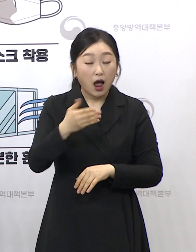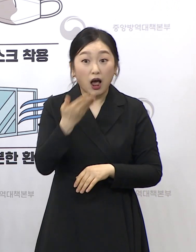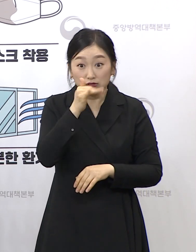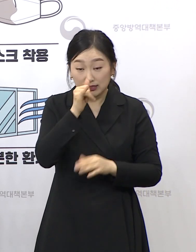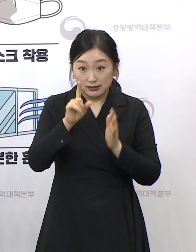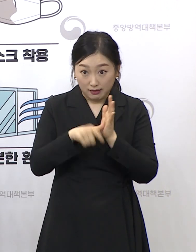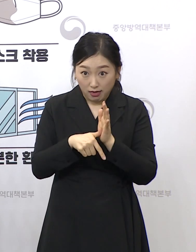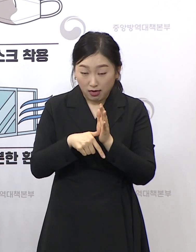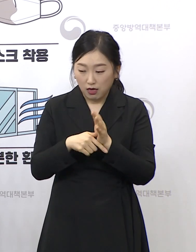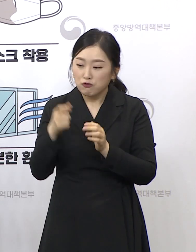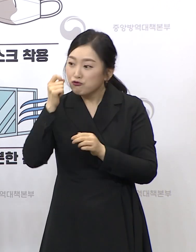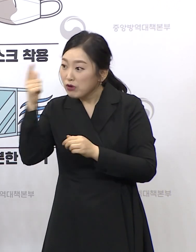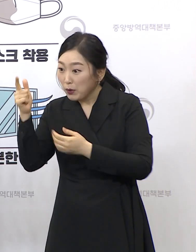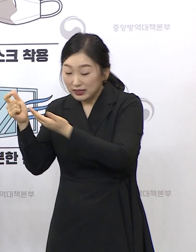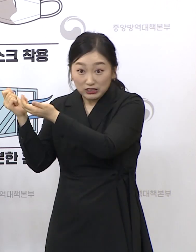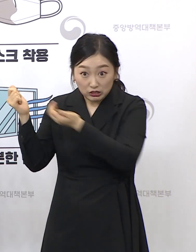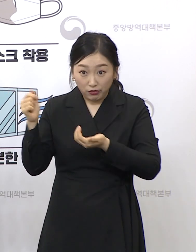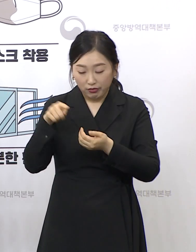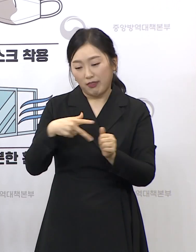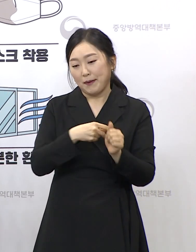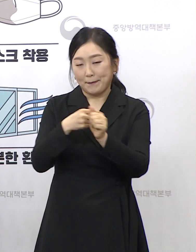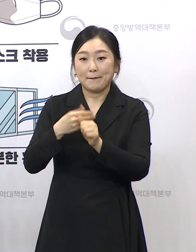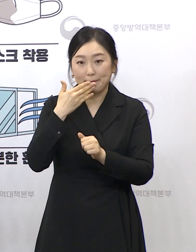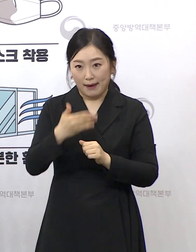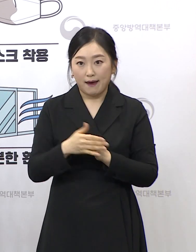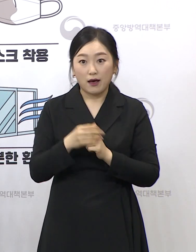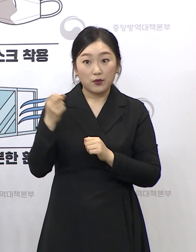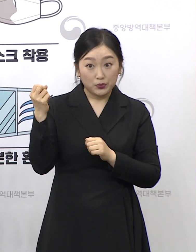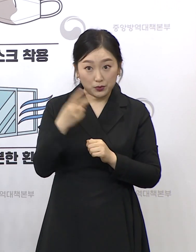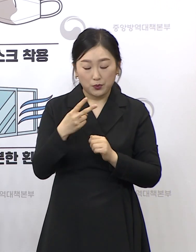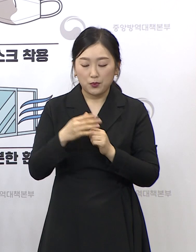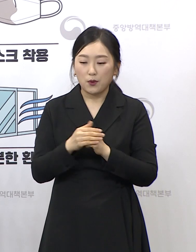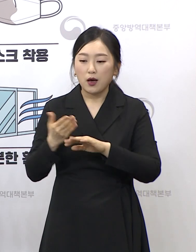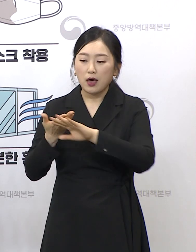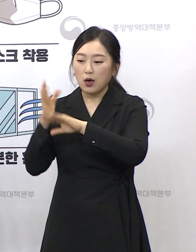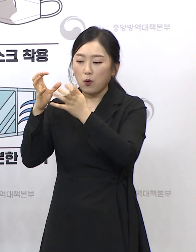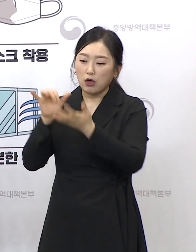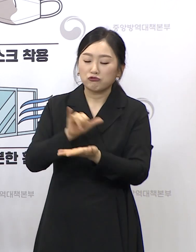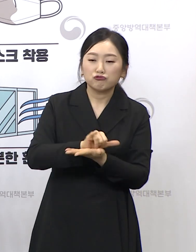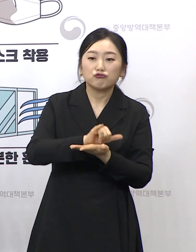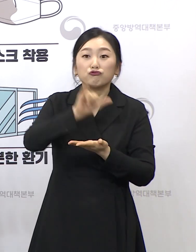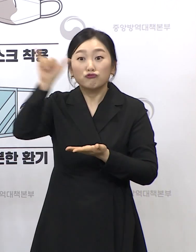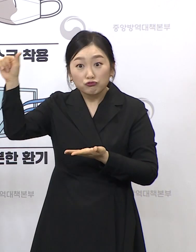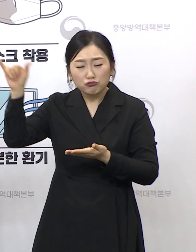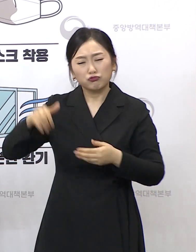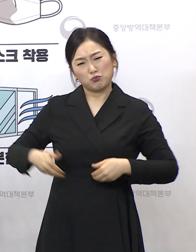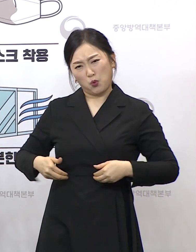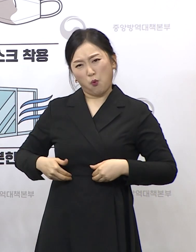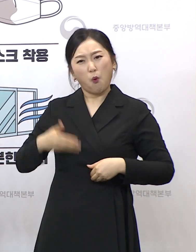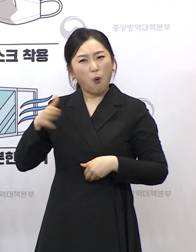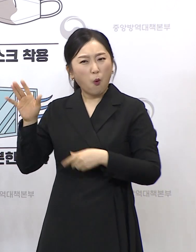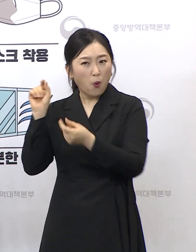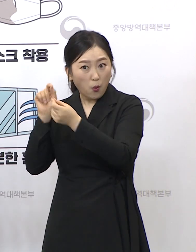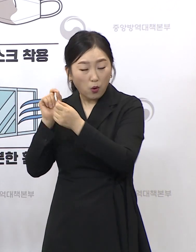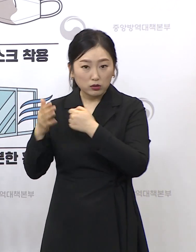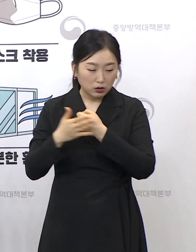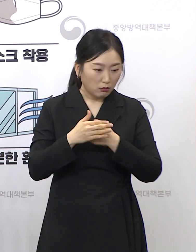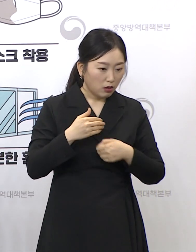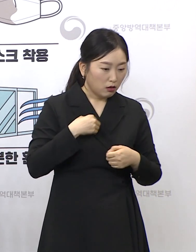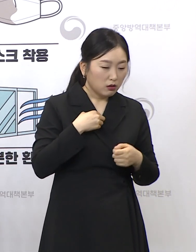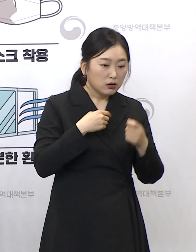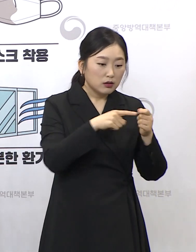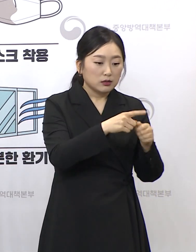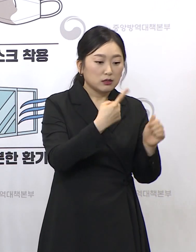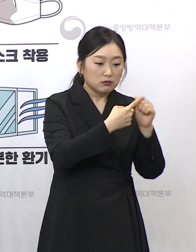됩니다. 둘째는 국외 출국으로 기본 접종 완료 6개월 이후에 접종이 어렵거나